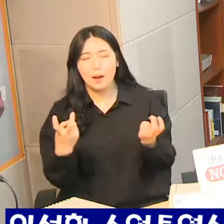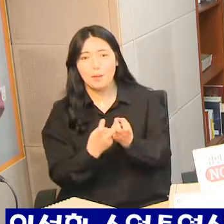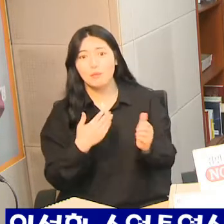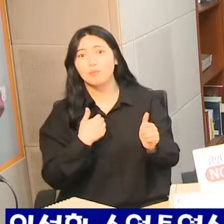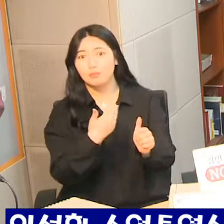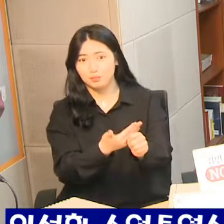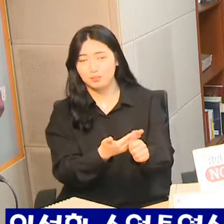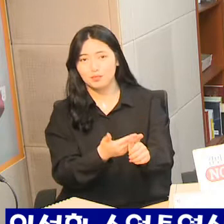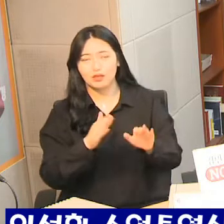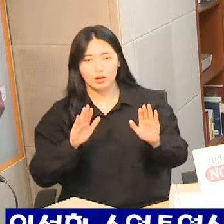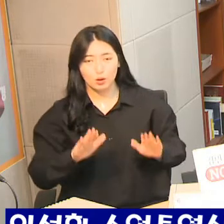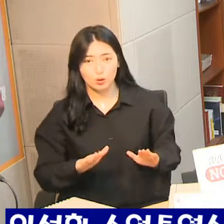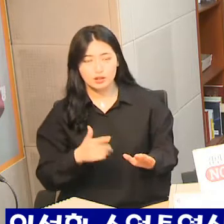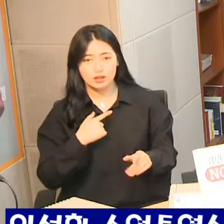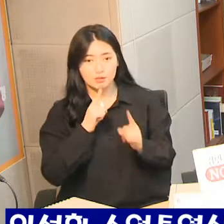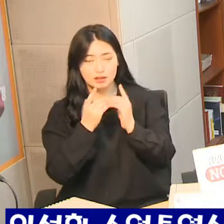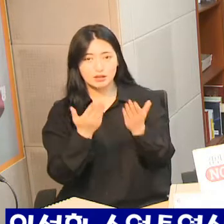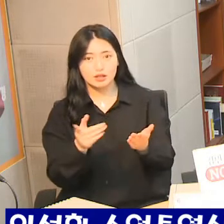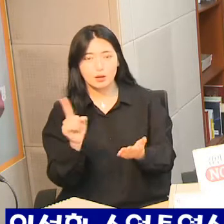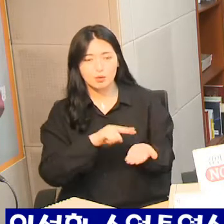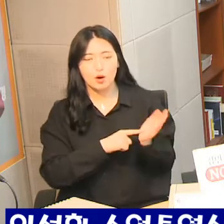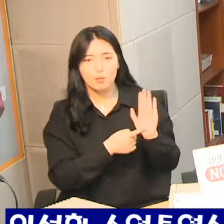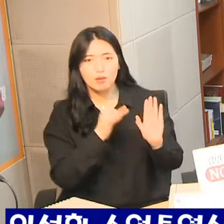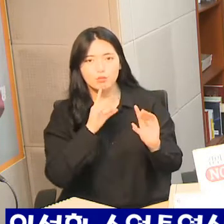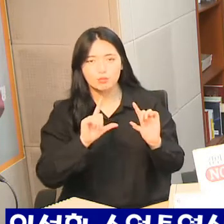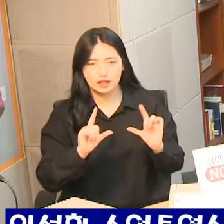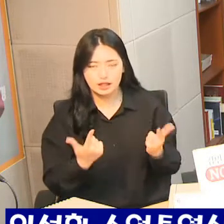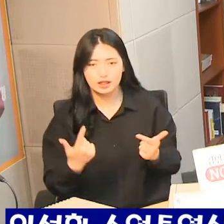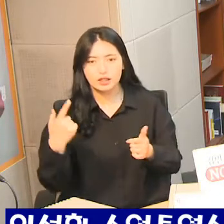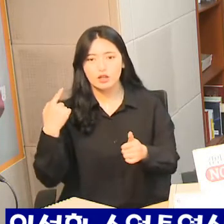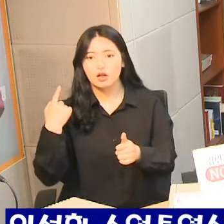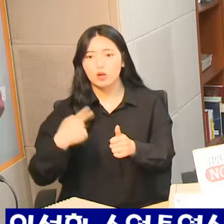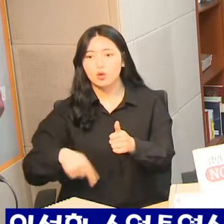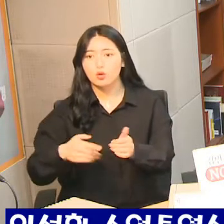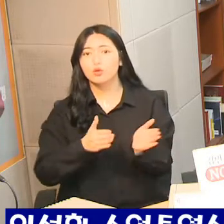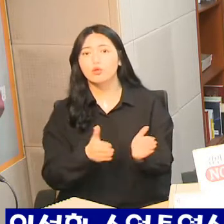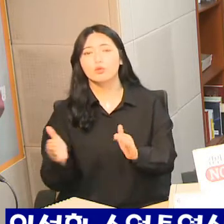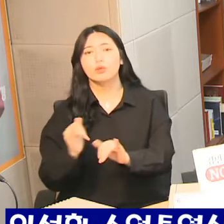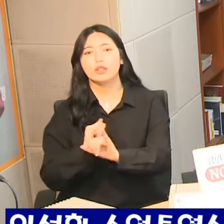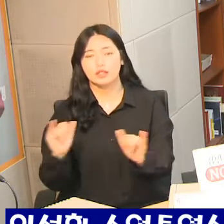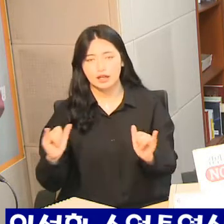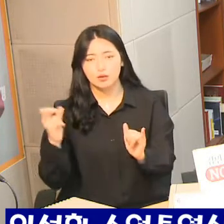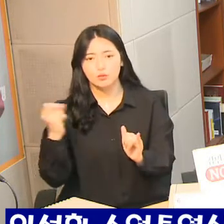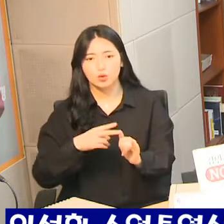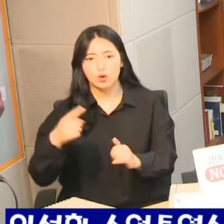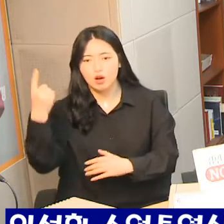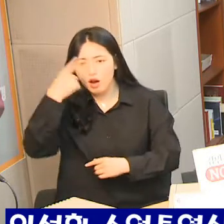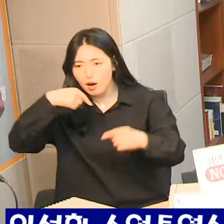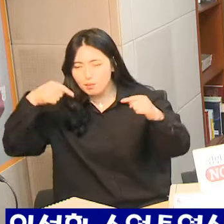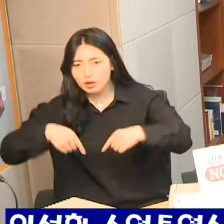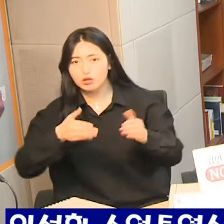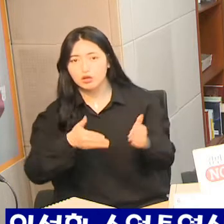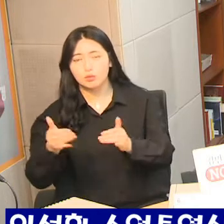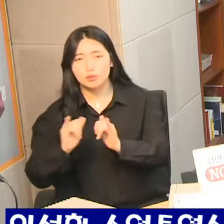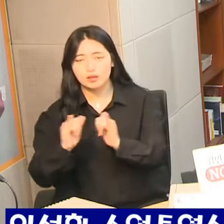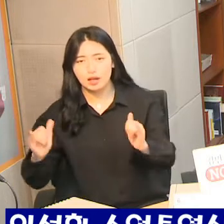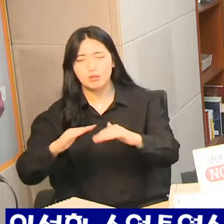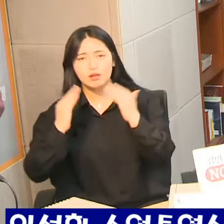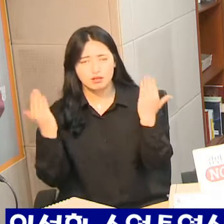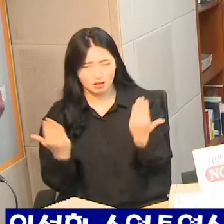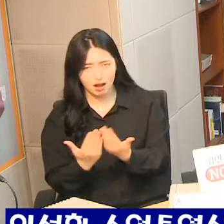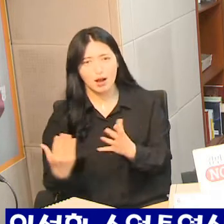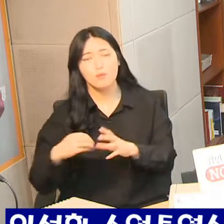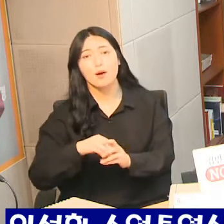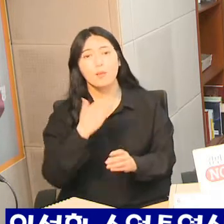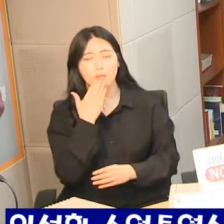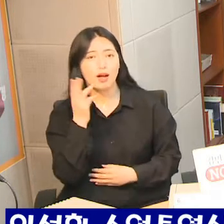텐데, 오늘 제가 말씀드리는 거는 발표뿐만 아니라 또 강의를 준비하시는 분들, 그리고 또 면접을 준비하시는 분들에게 다 해당이 될